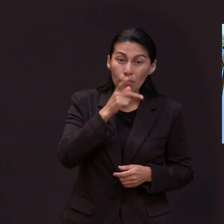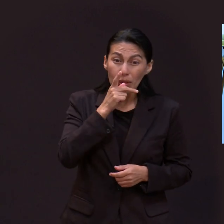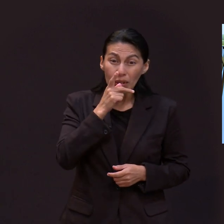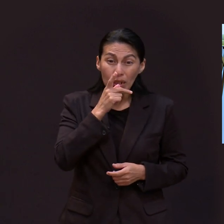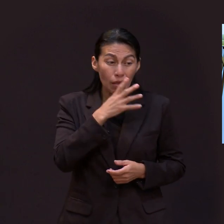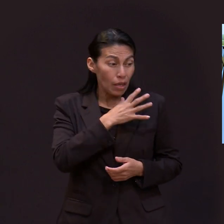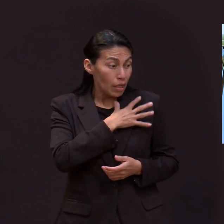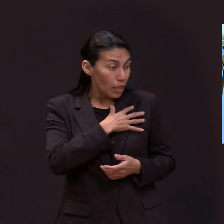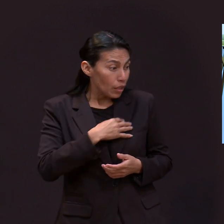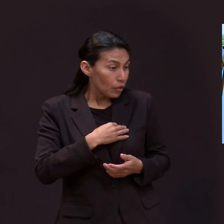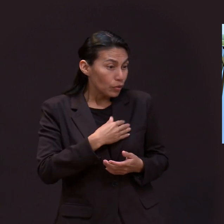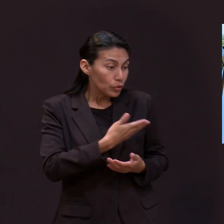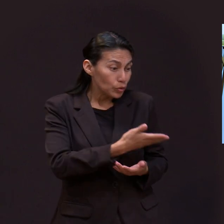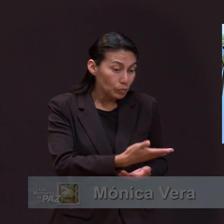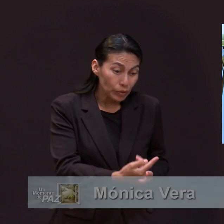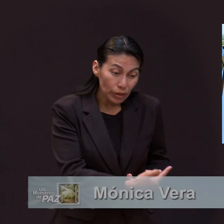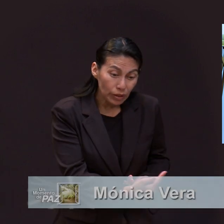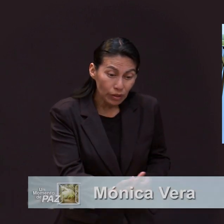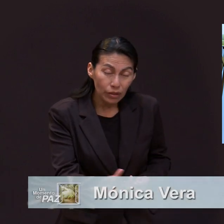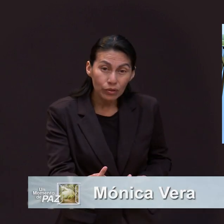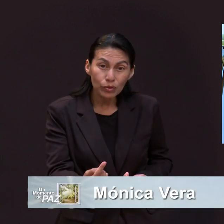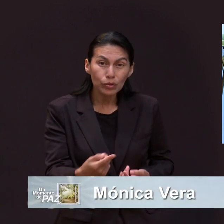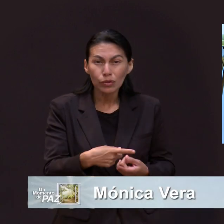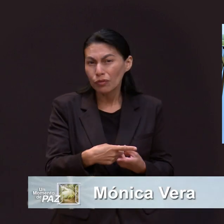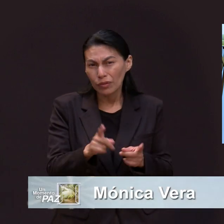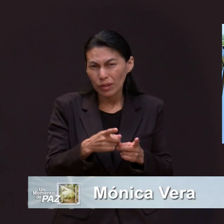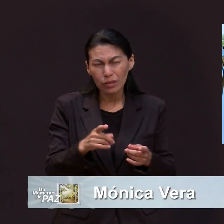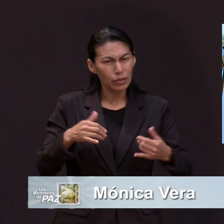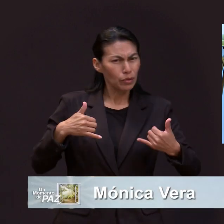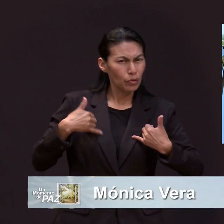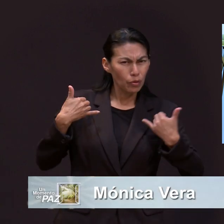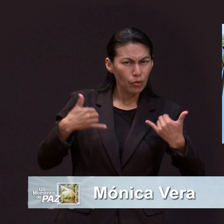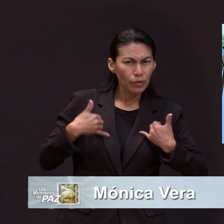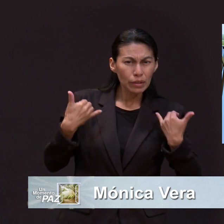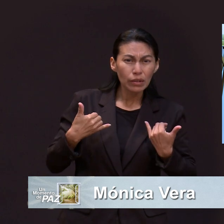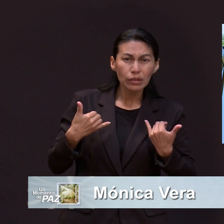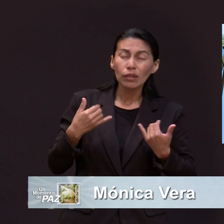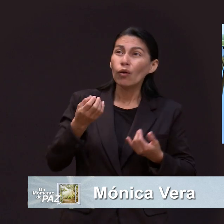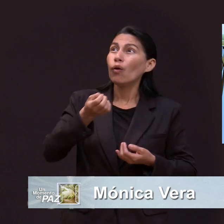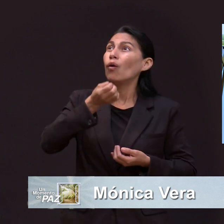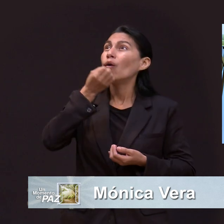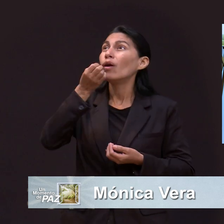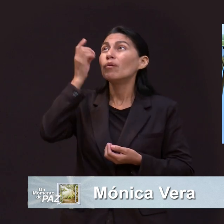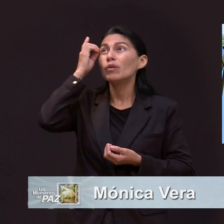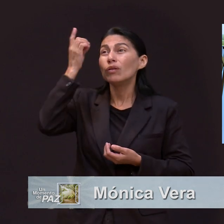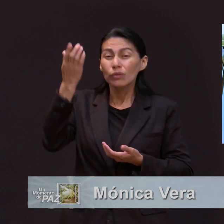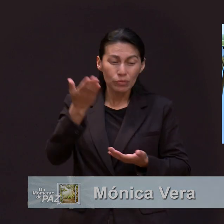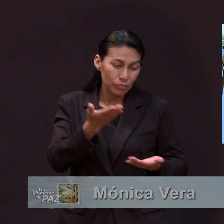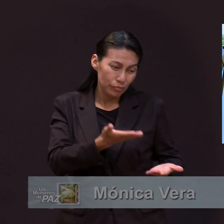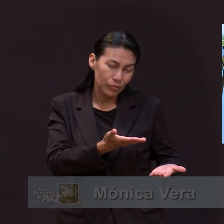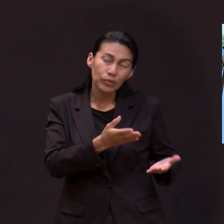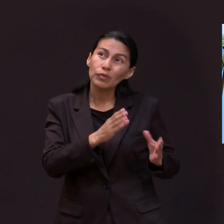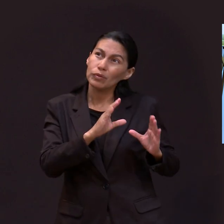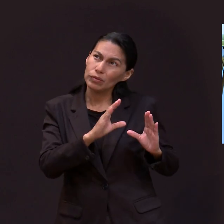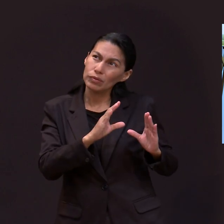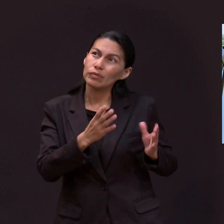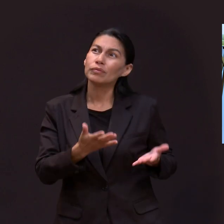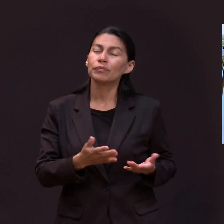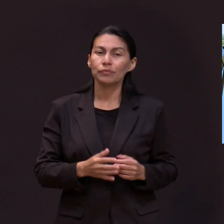por nuestros hijos los que tenemos niños pequeños o adolescentes clamamos